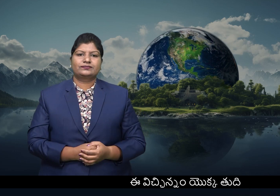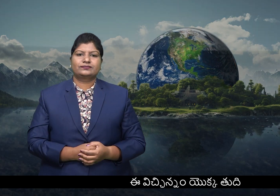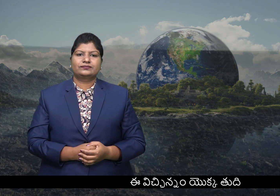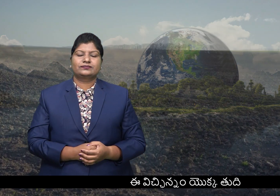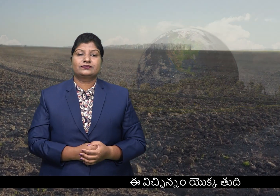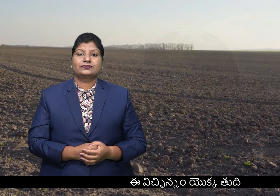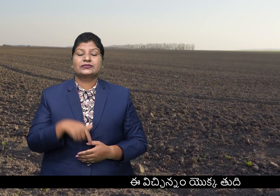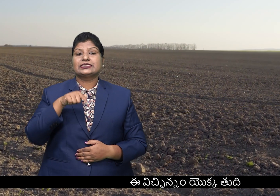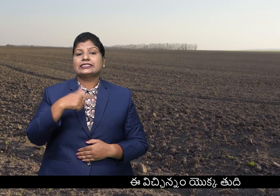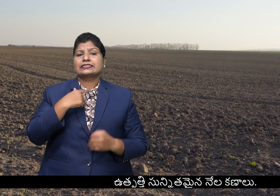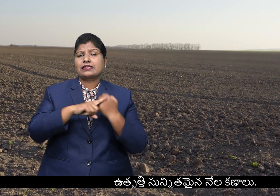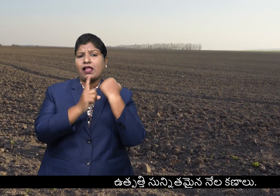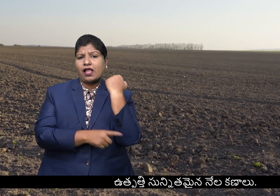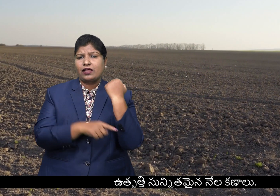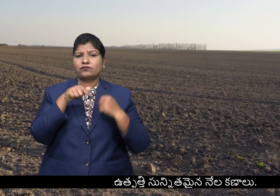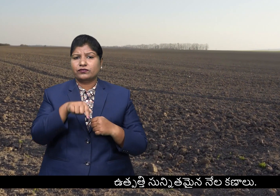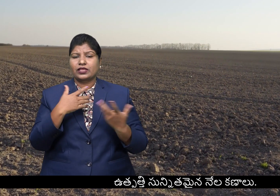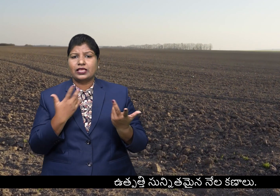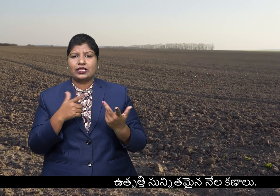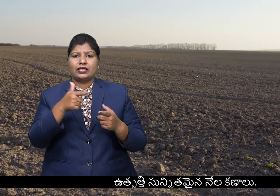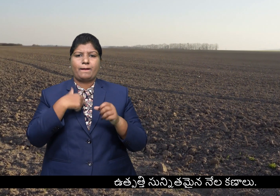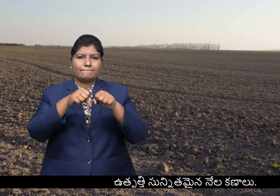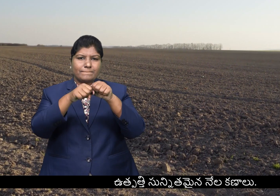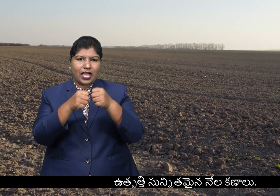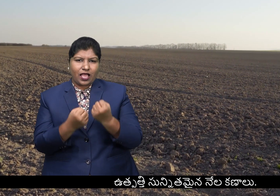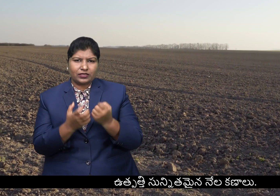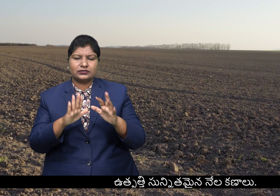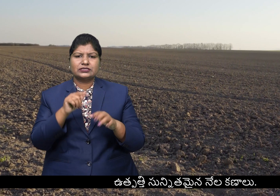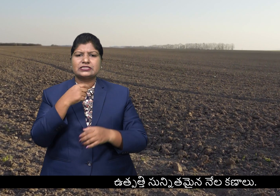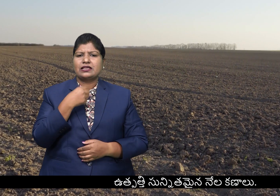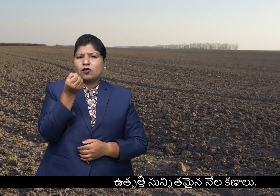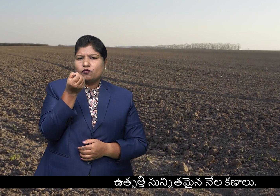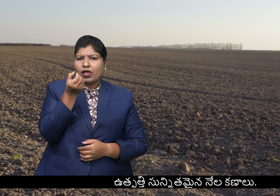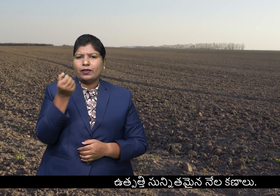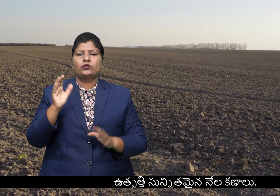ఈ విచ్ఛిన్నం యొక్క తుది ఉత్పత్తి సున్నితమైన నేల కణాలు.